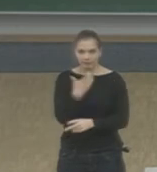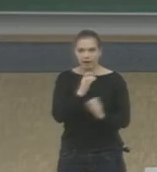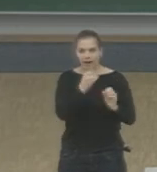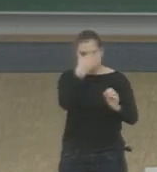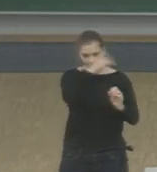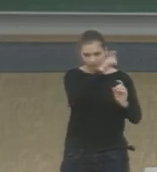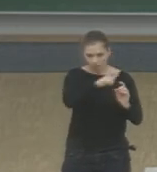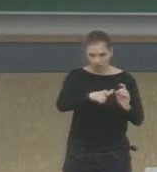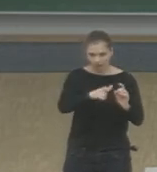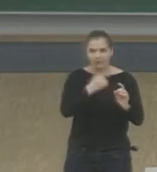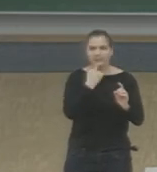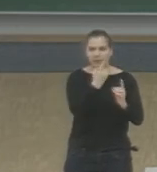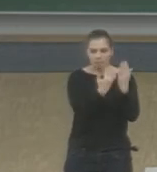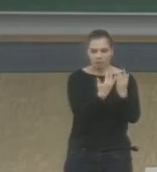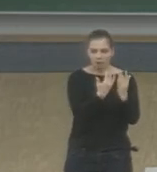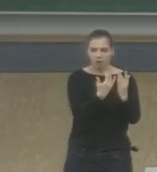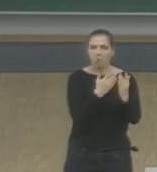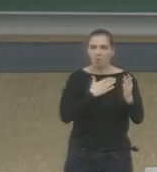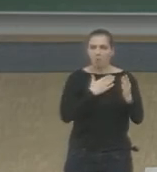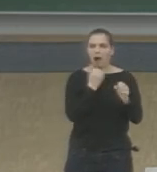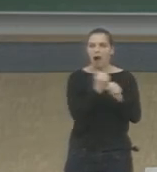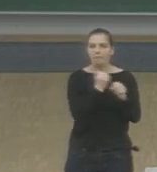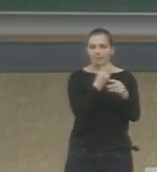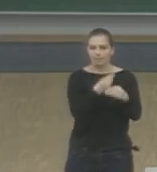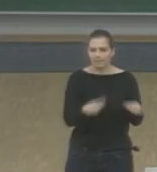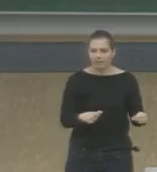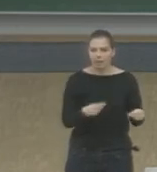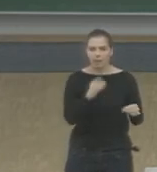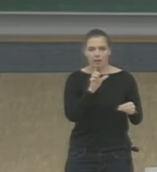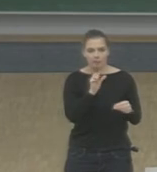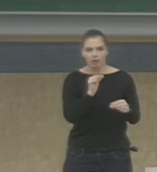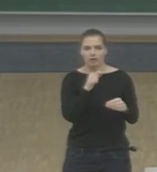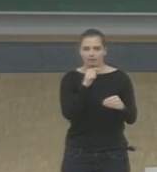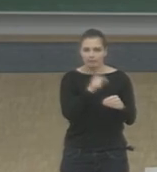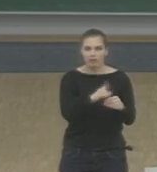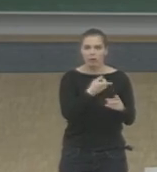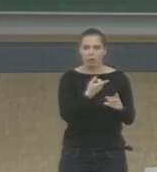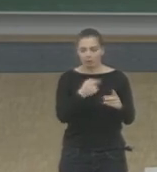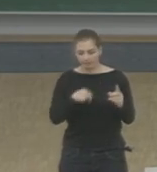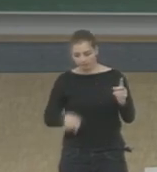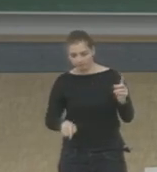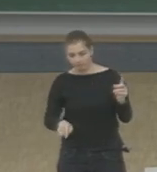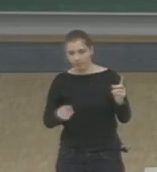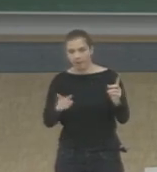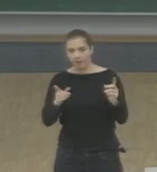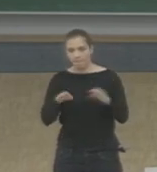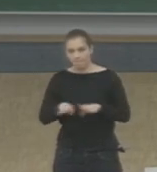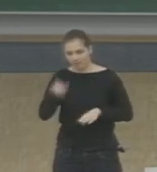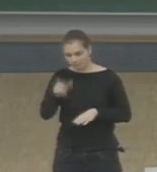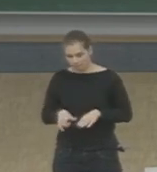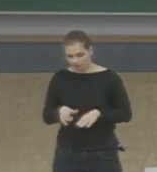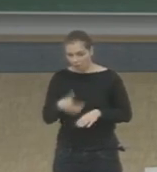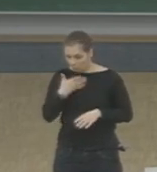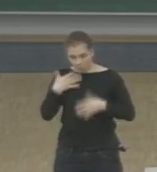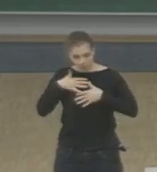Agenten Mathematik als Arbeitsmittel verwenden, vor allem eben auch solche, die der Prinzipal selbst